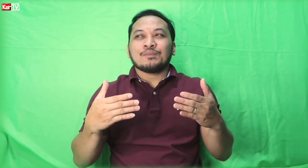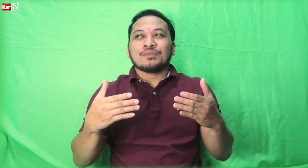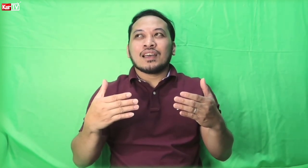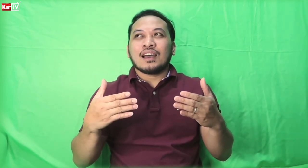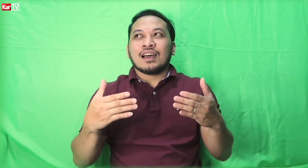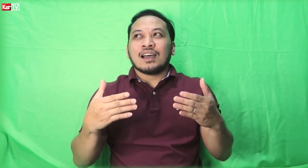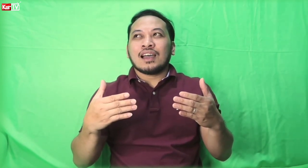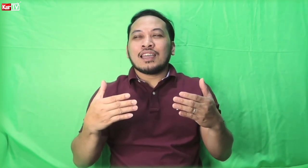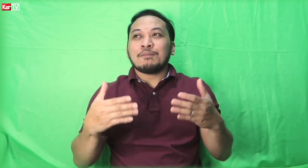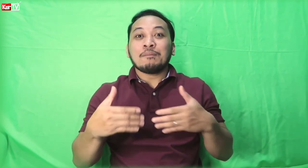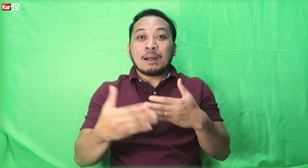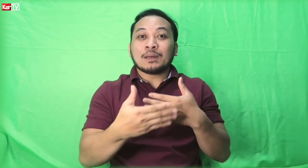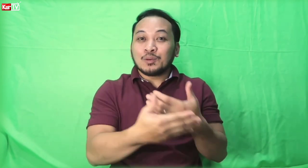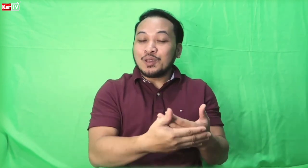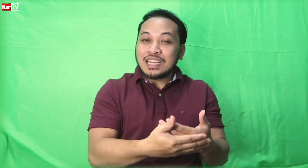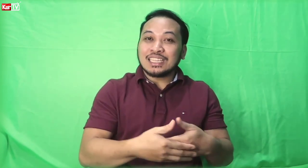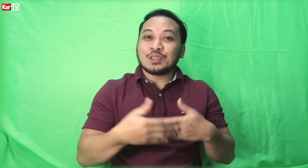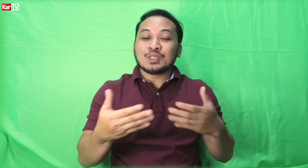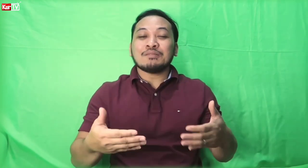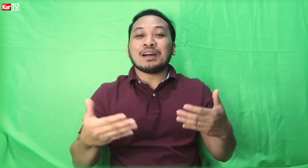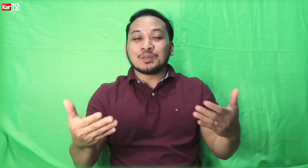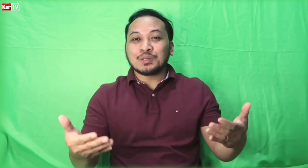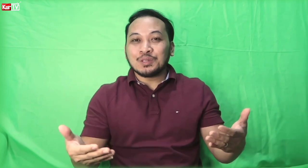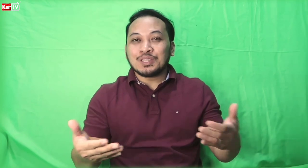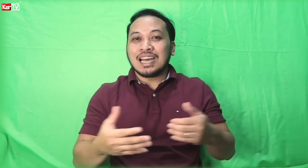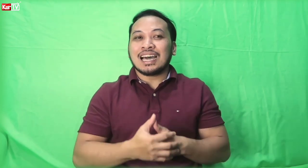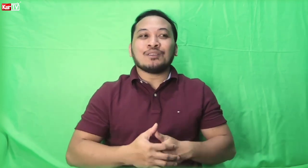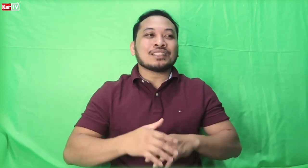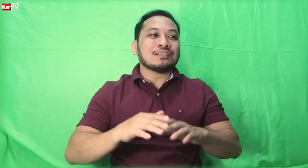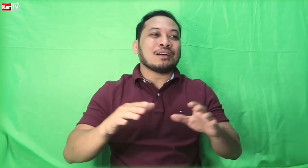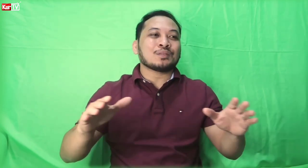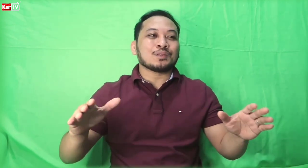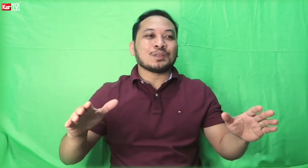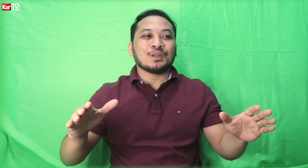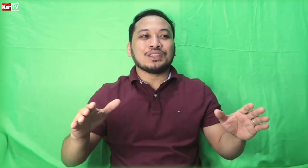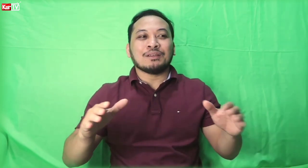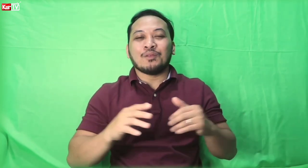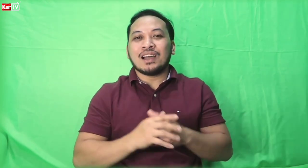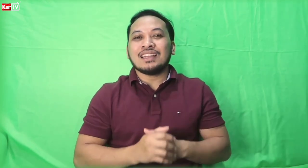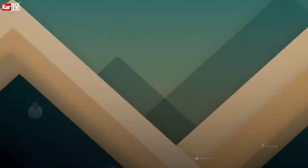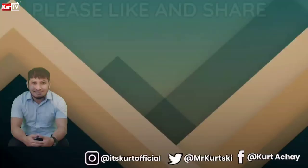ipagpapatuloy natin to sa mga susunod na araw at sa mga susunod na buwan.